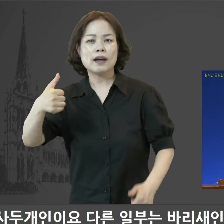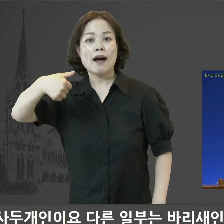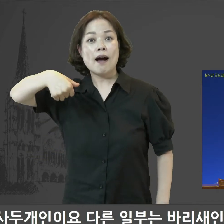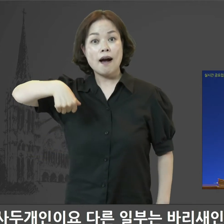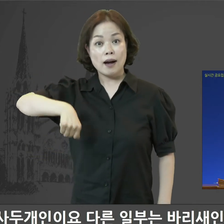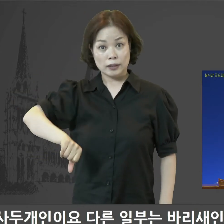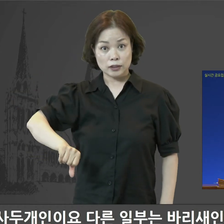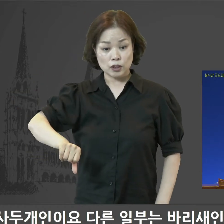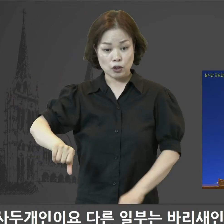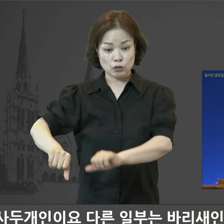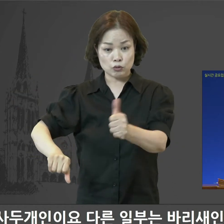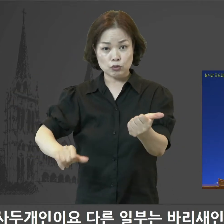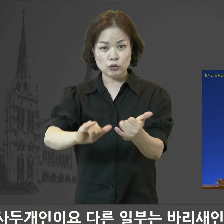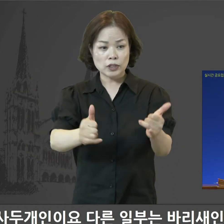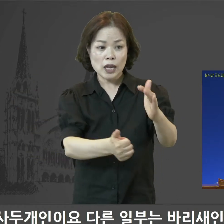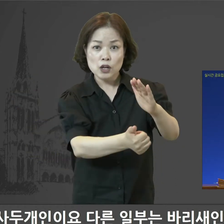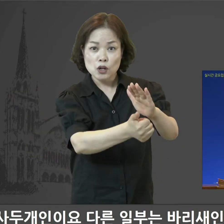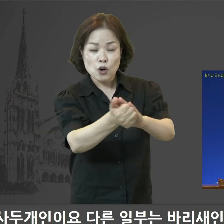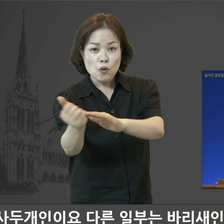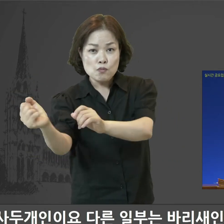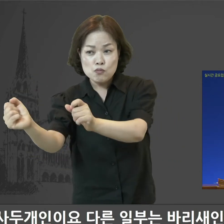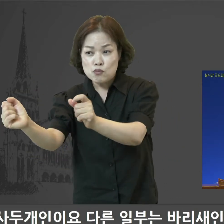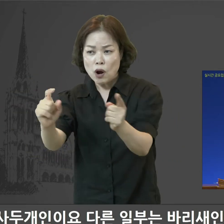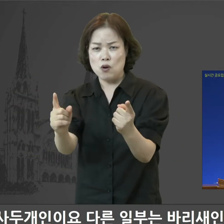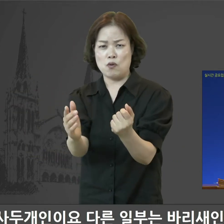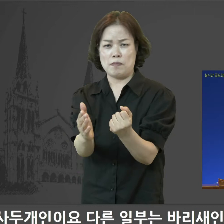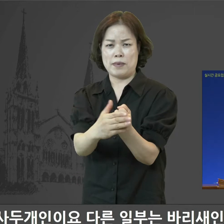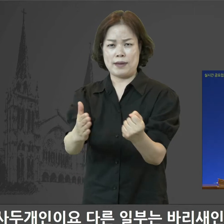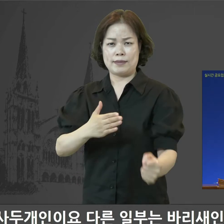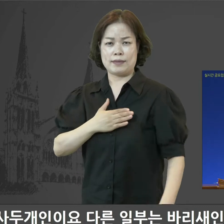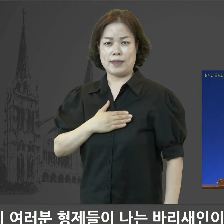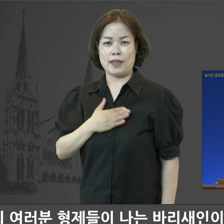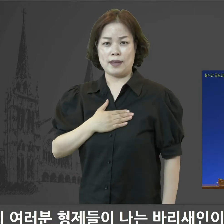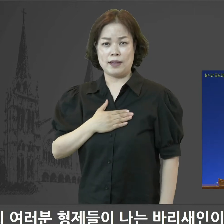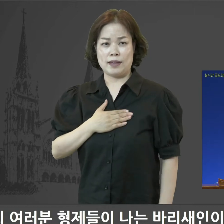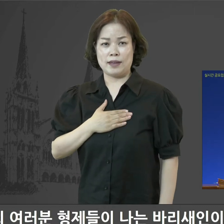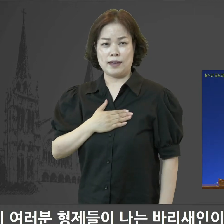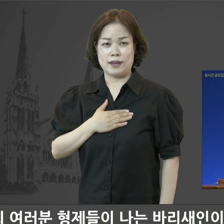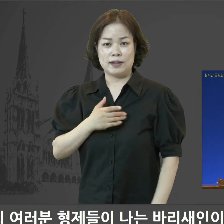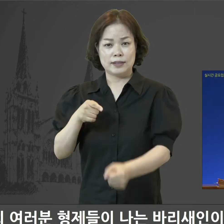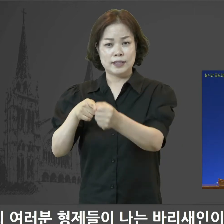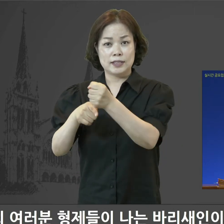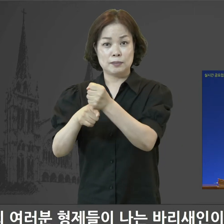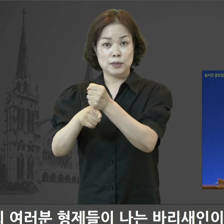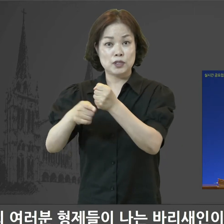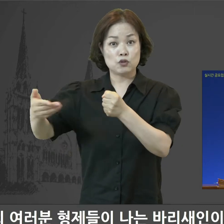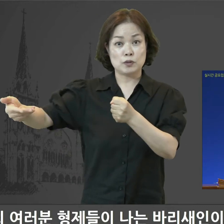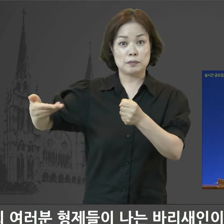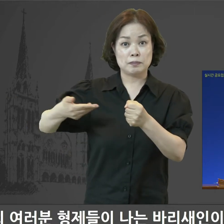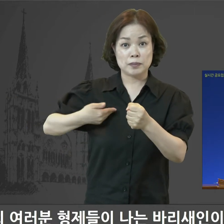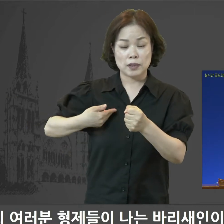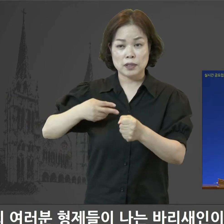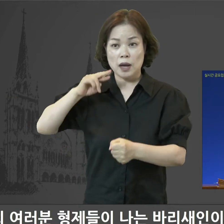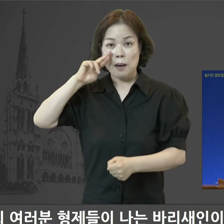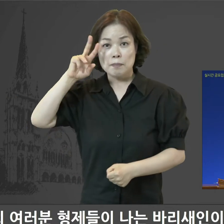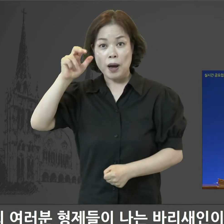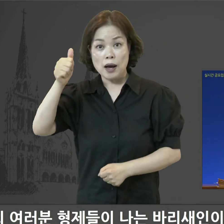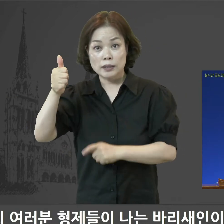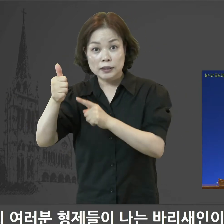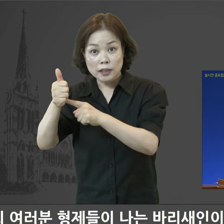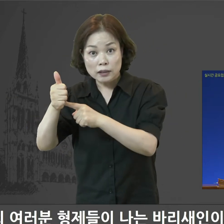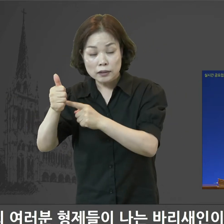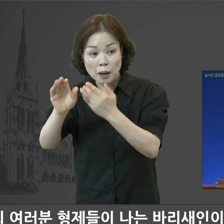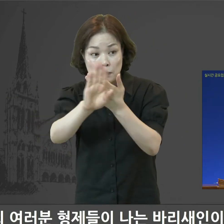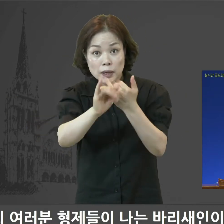아들이라. 죽은 자의 소망 곧 부활로 말미암아 내가 신문을 받노라. 바울이 바리새인이라는 건 여러분